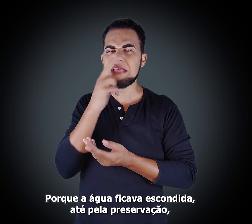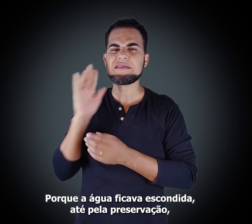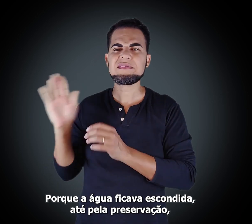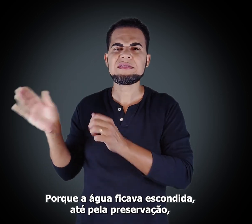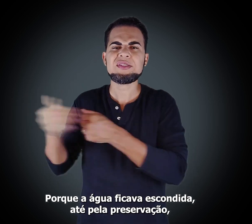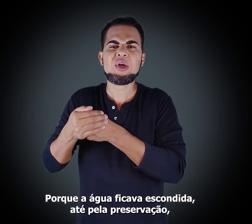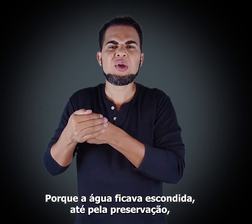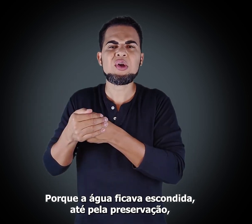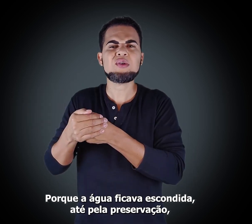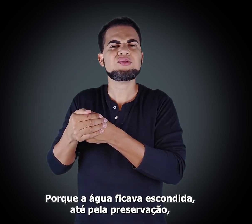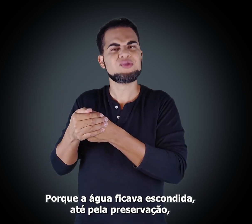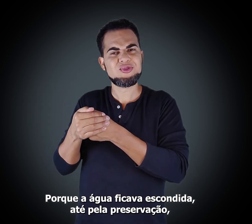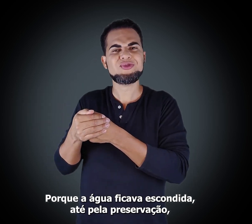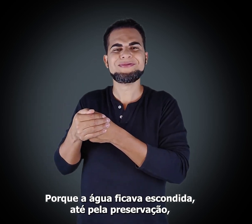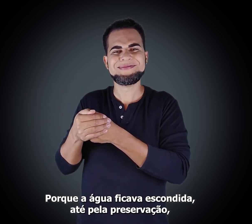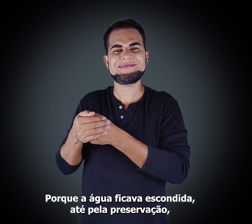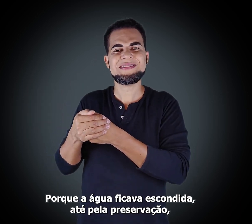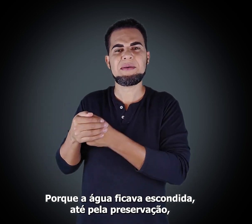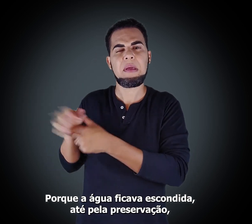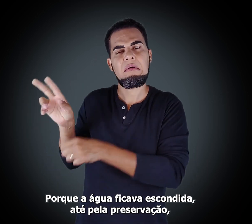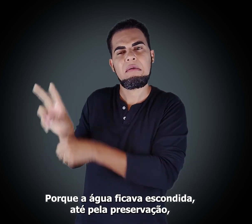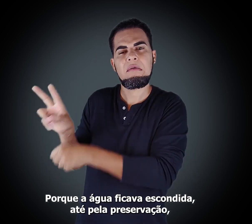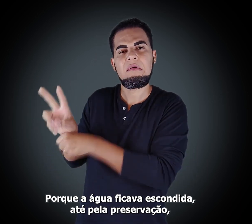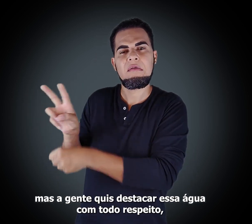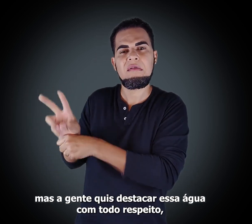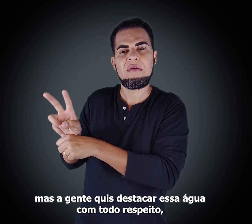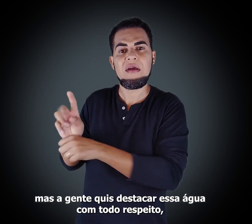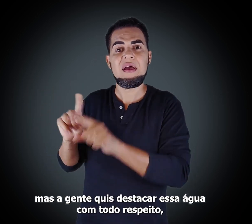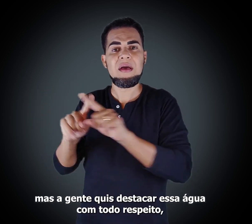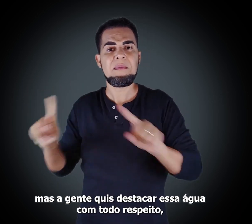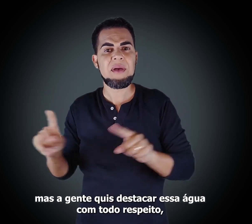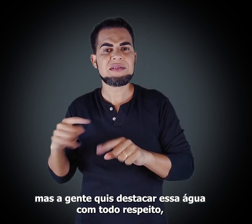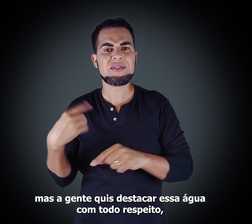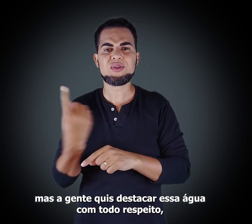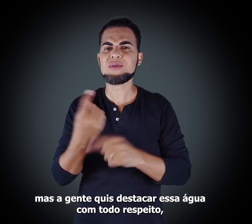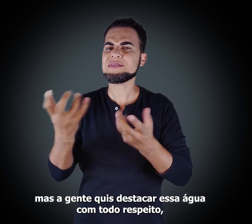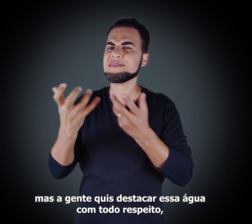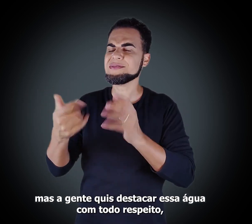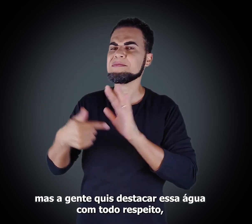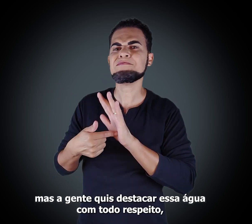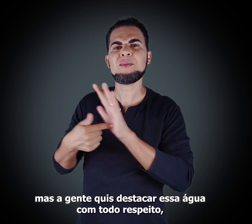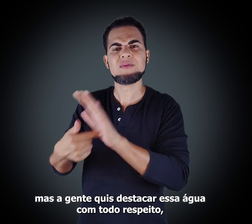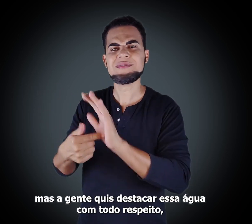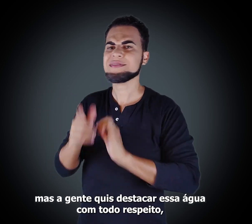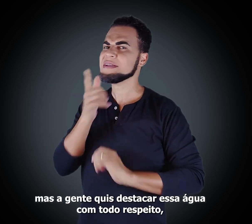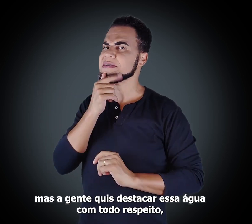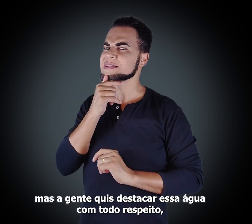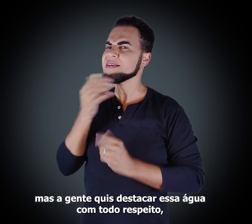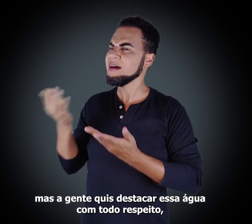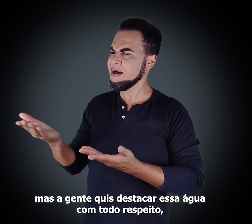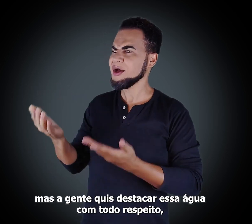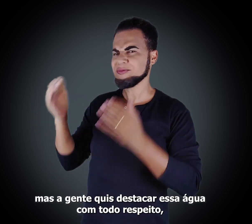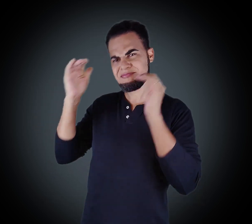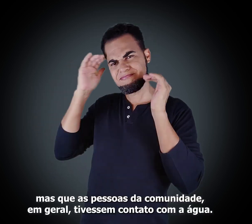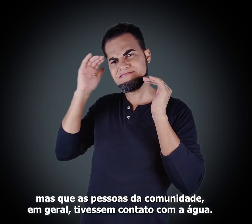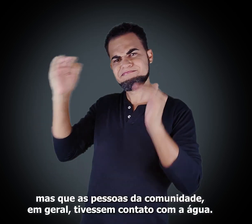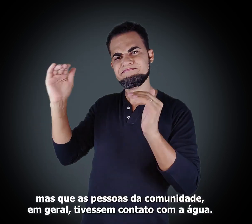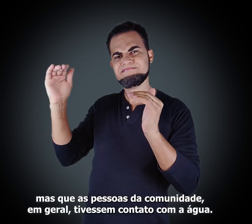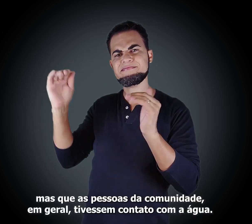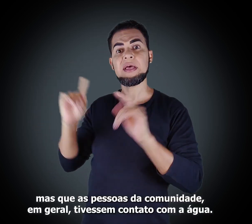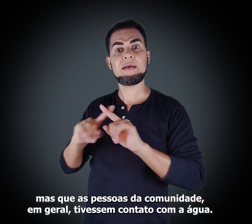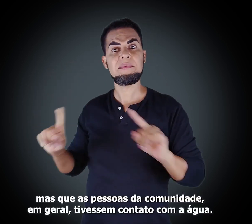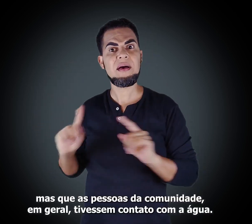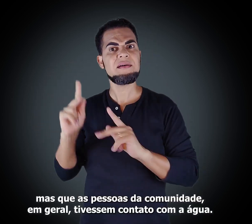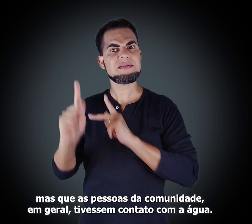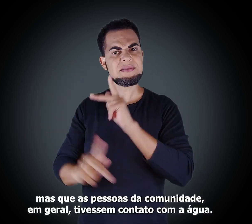escondida, né? Até pela preservação, mas a gente quis destacar essa água com todo respeito, mas que